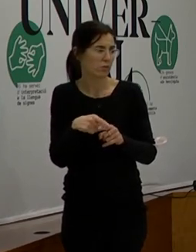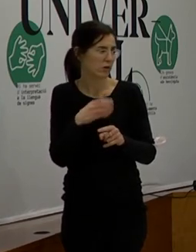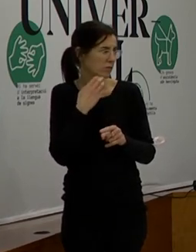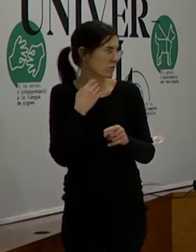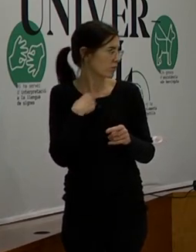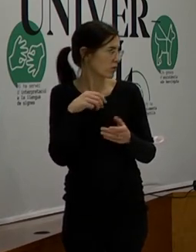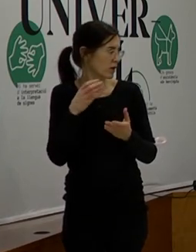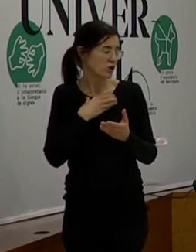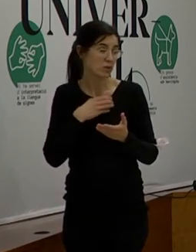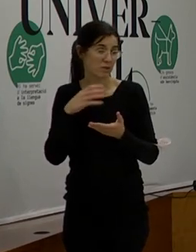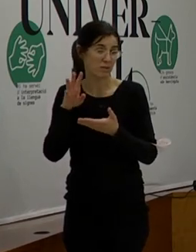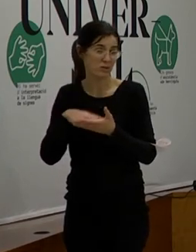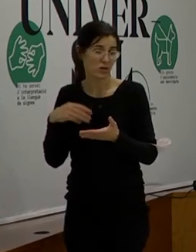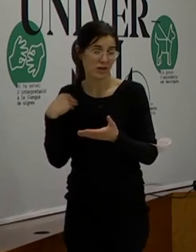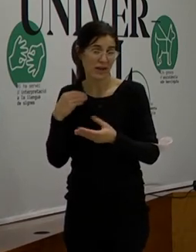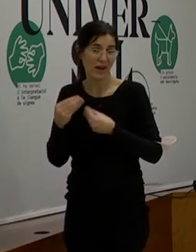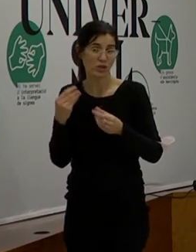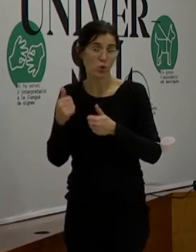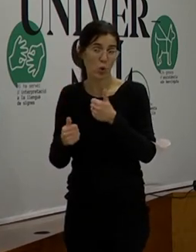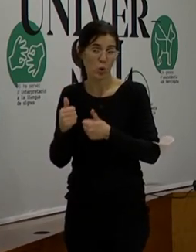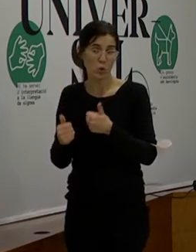l'Ajuntament de Barcelona ha fet un concurs,